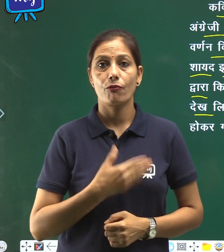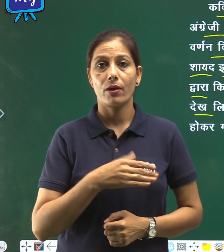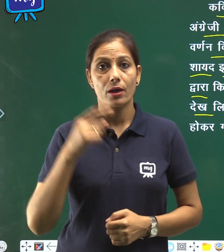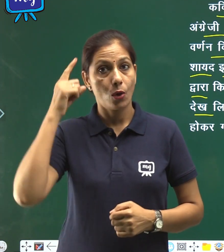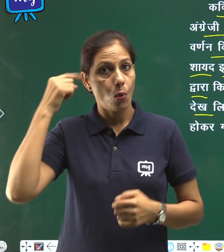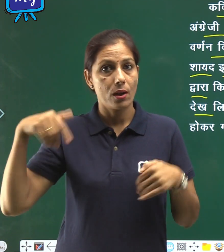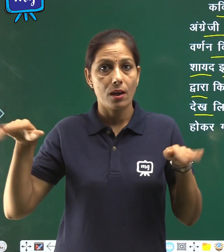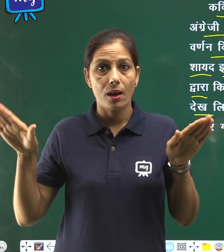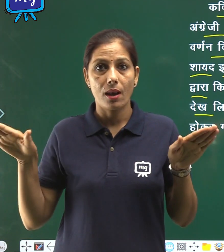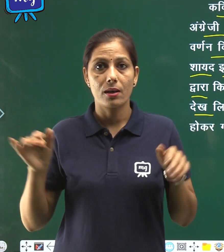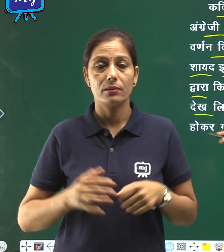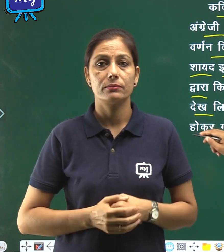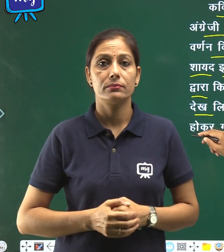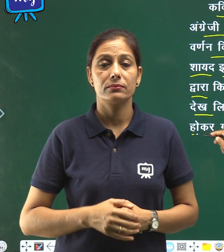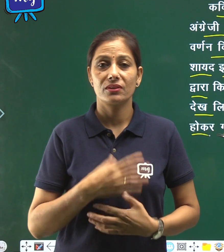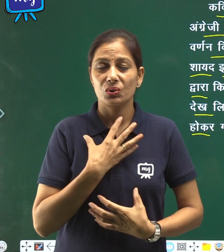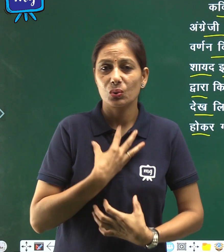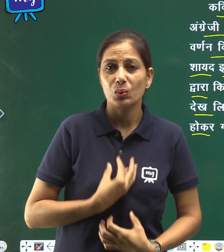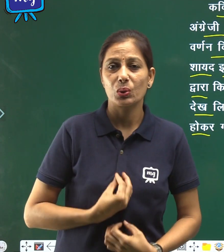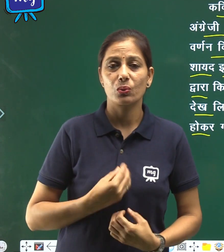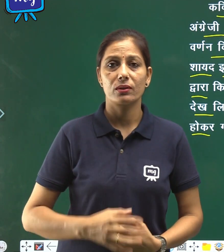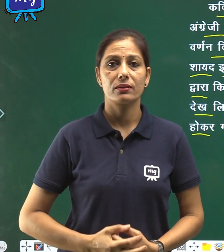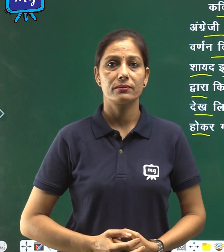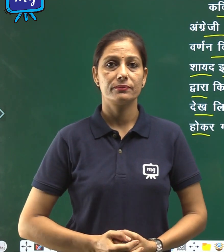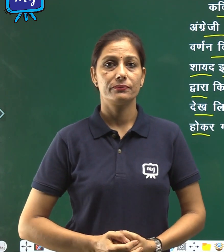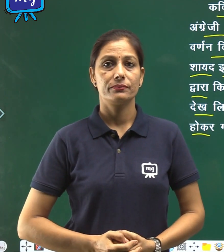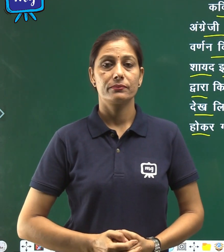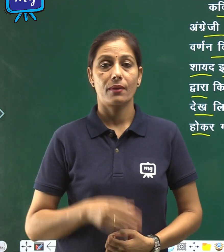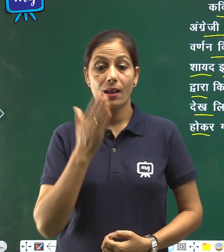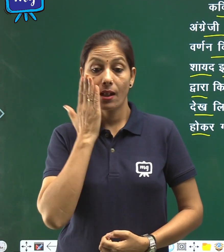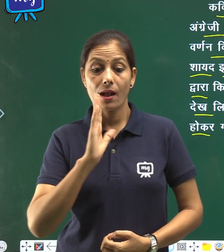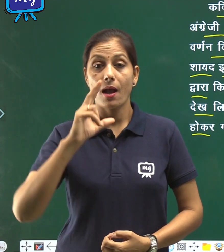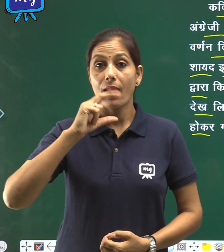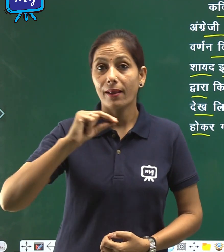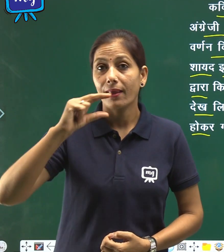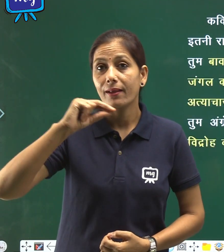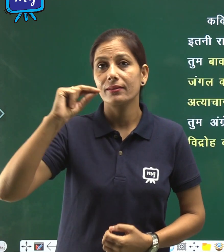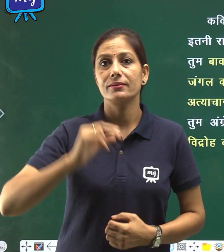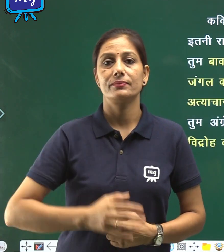कोयल दुखी होकर गा रही है।